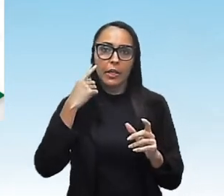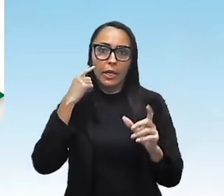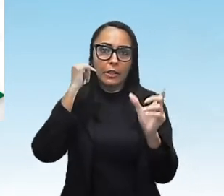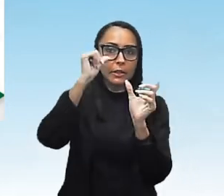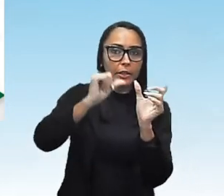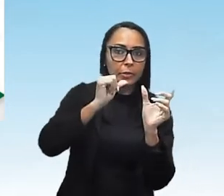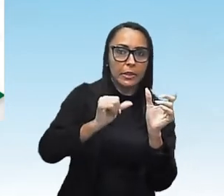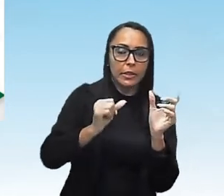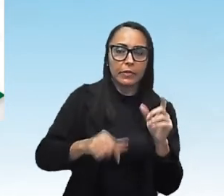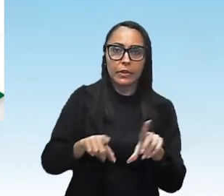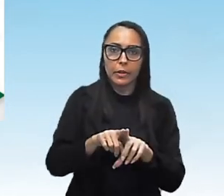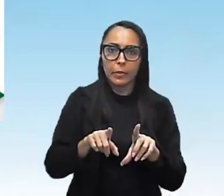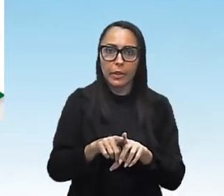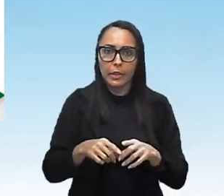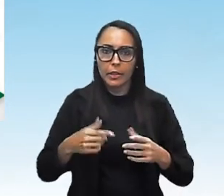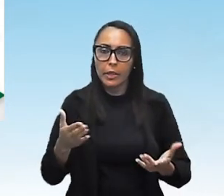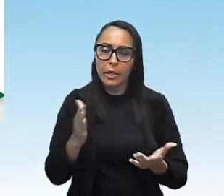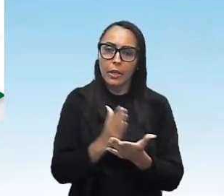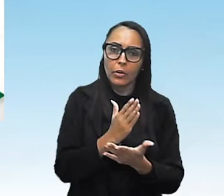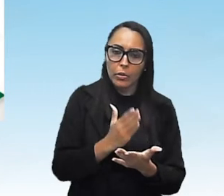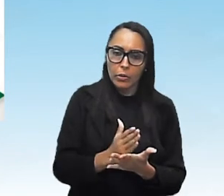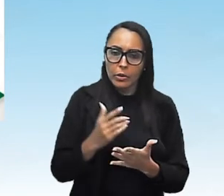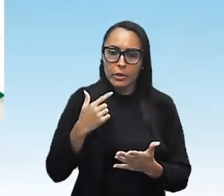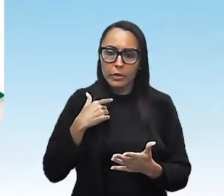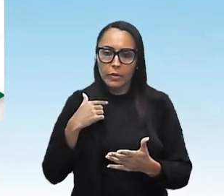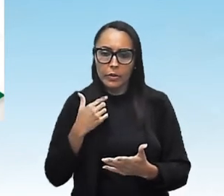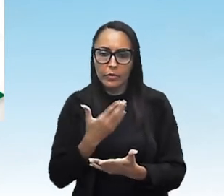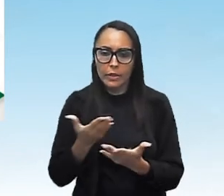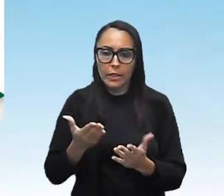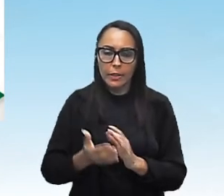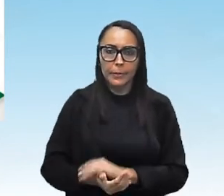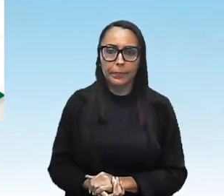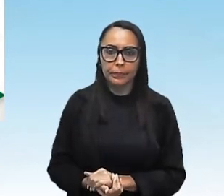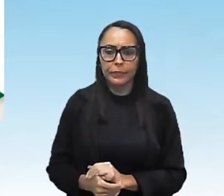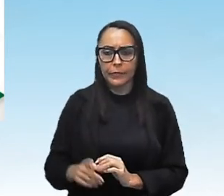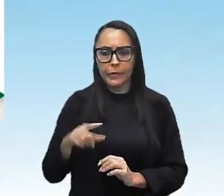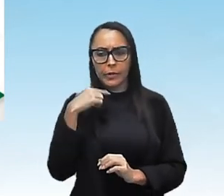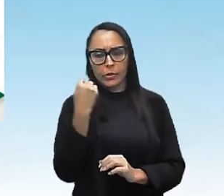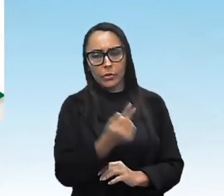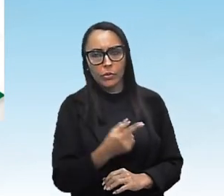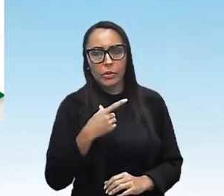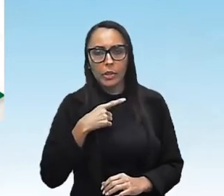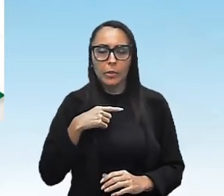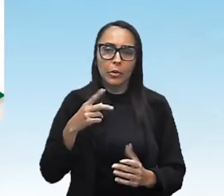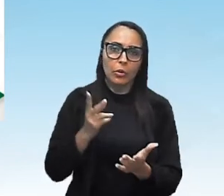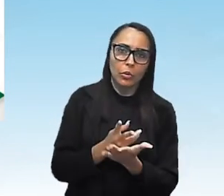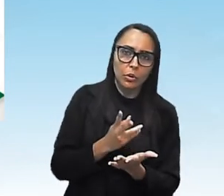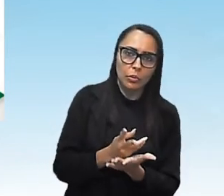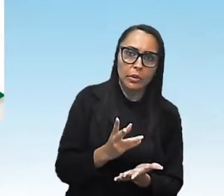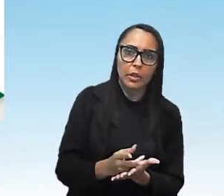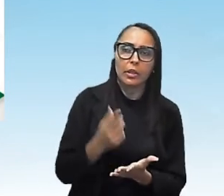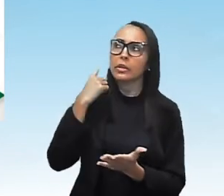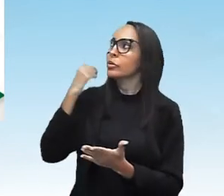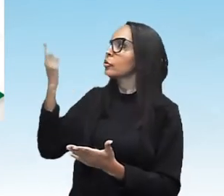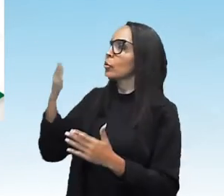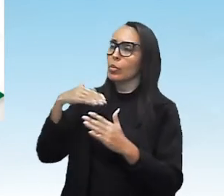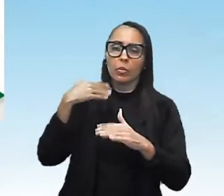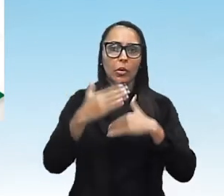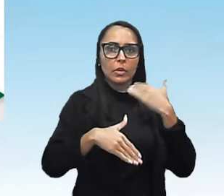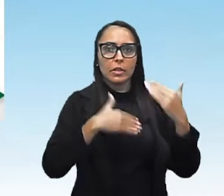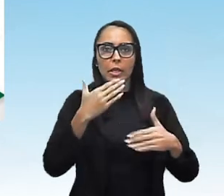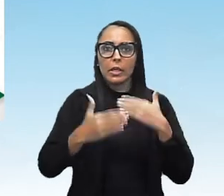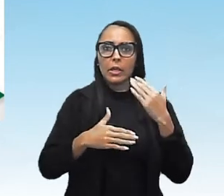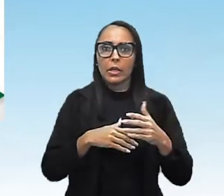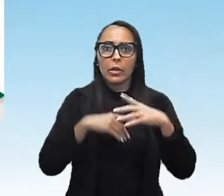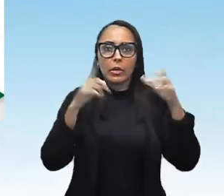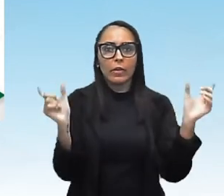primitiva, alguém vai derivar dela. E aqui nós temos, acompanhe comigo, os processos de formação da